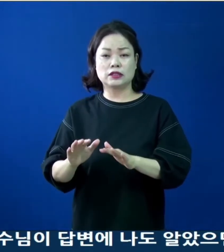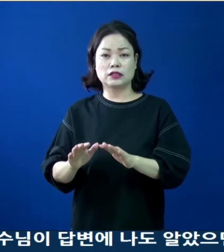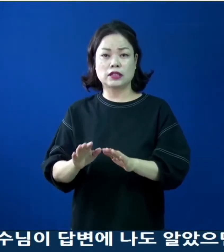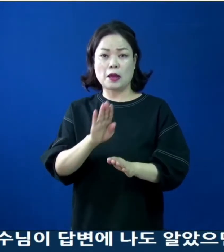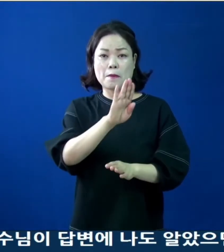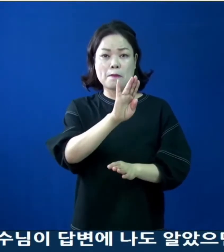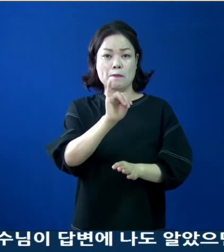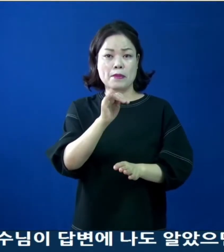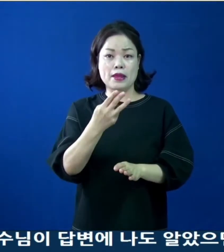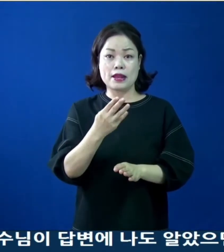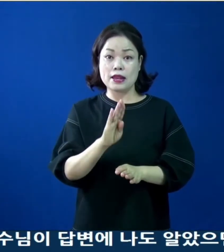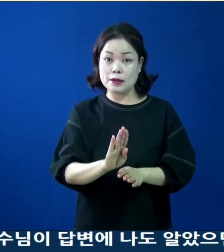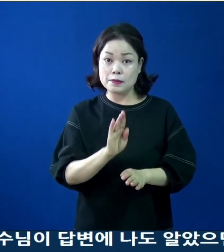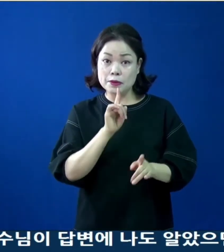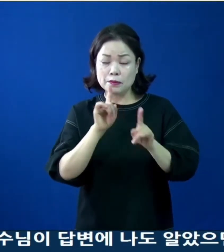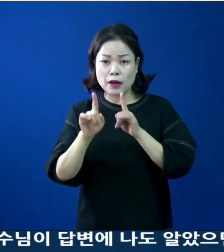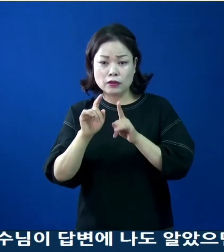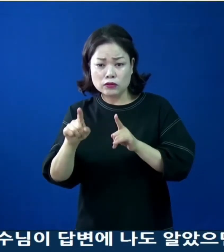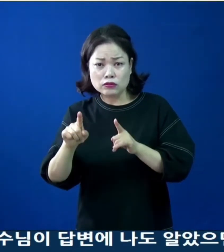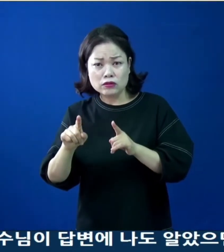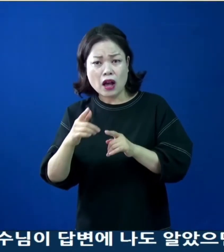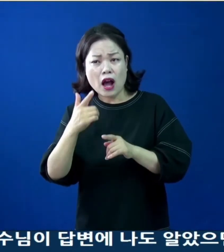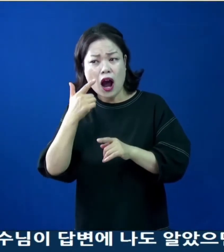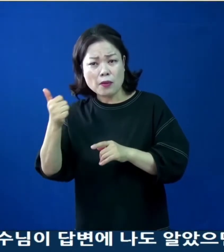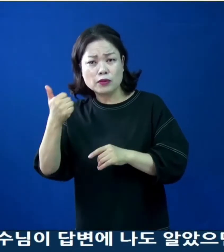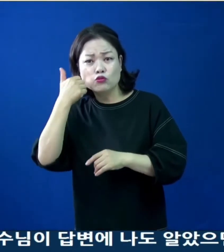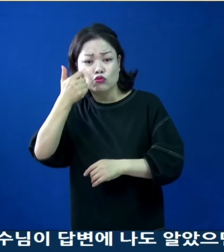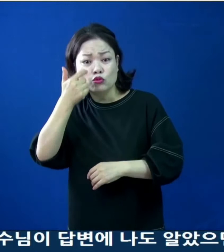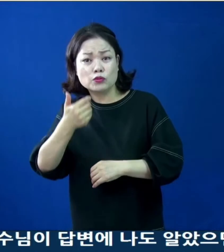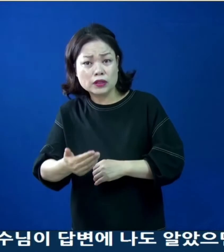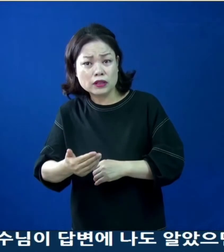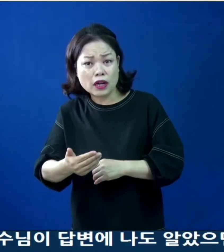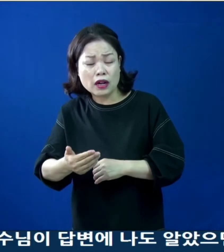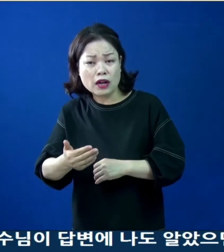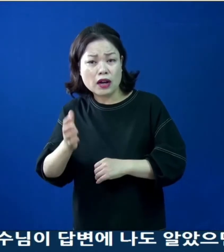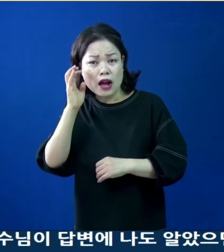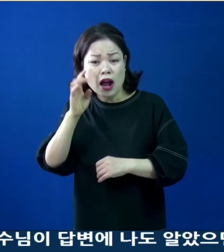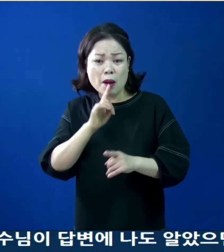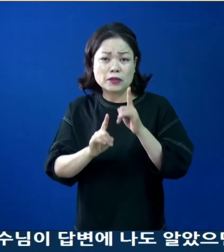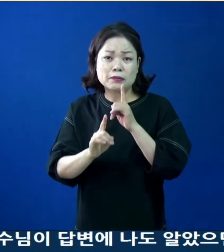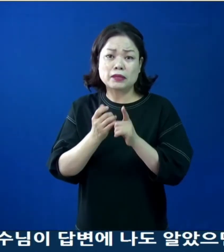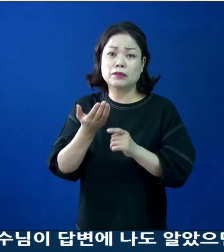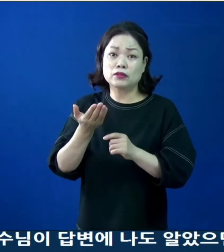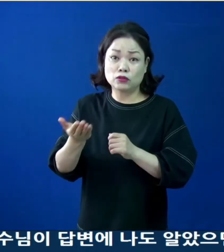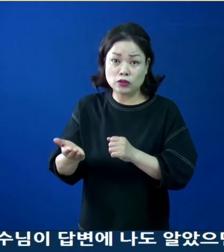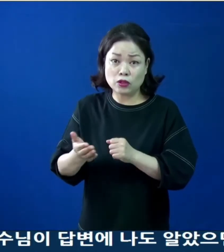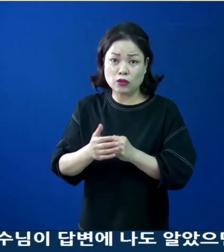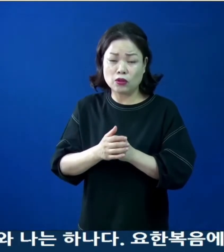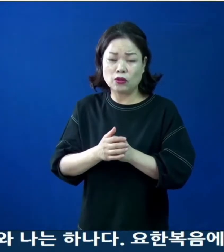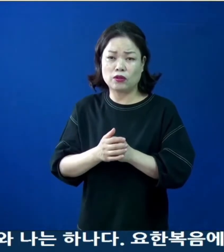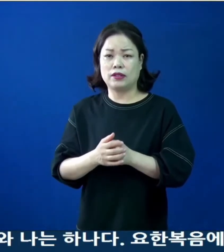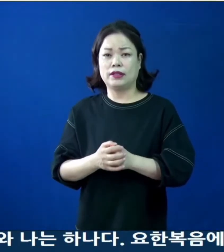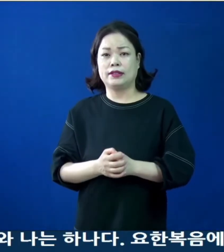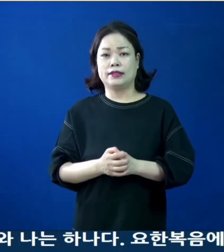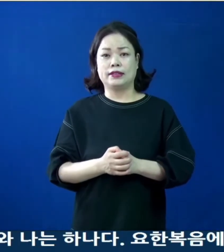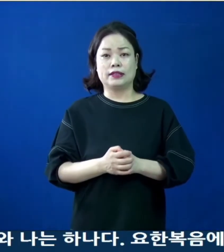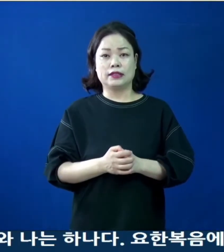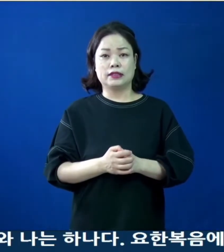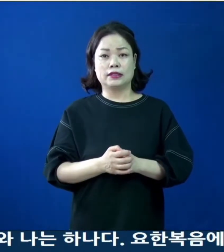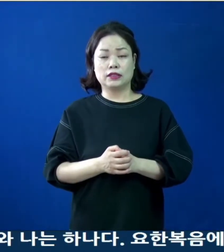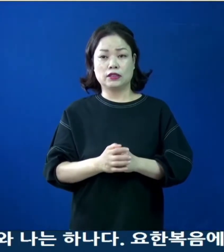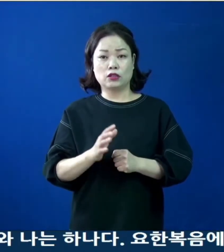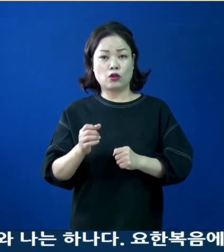빌립은 이렇게 질문합니다. 예수님, 그러니까 아버지가 누굽니까? 아버지를 좀 알려주십시오 라고 이야기하는 것이죠.